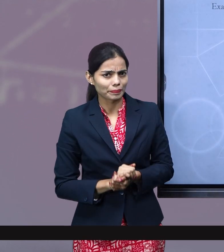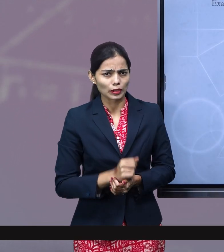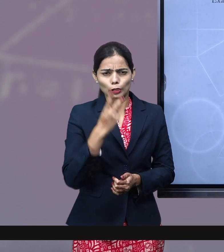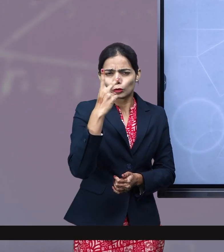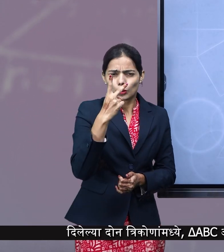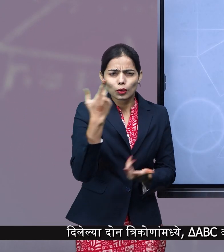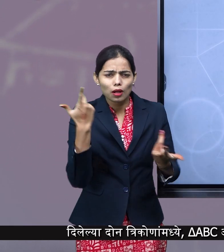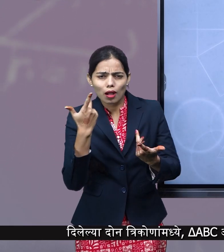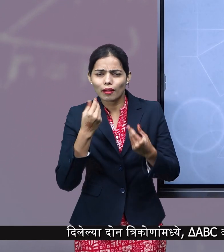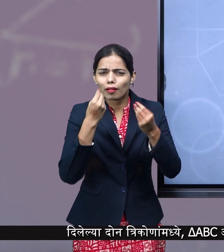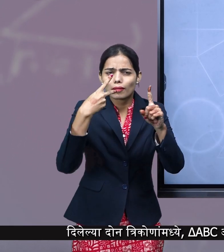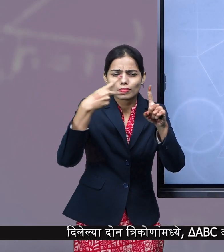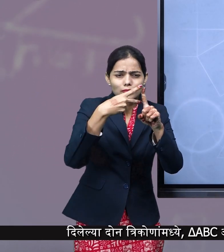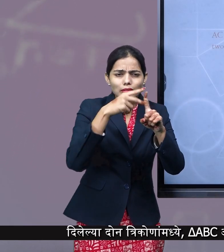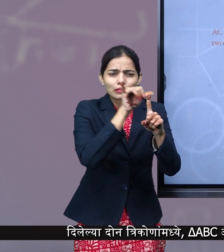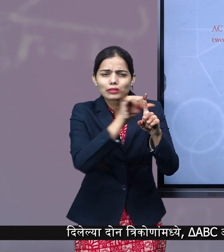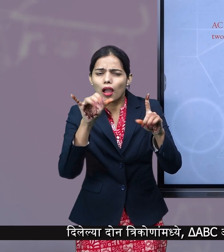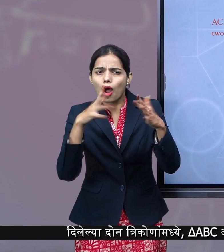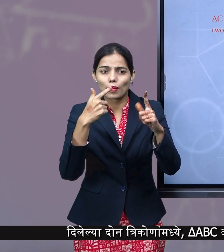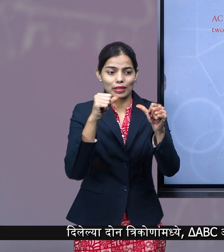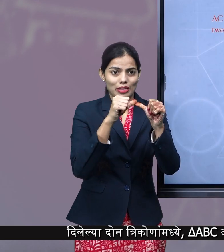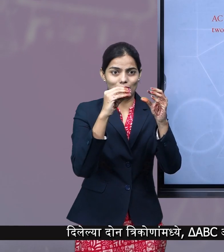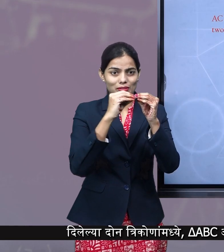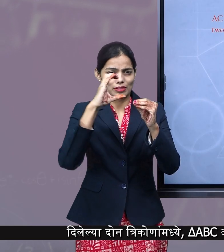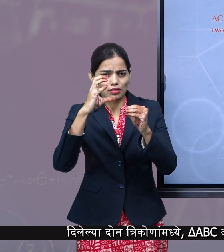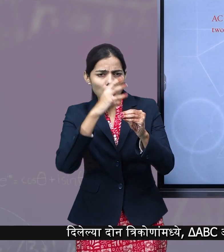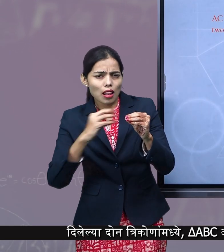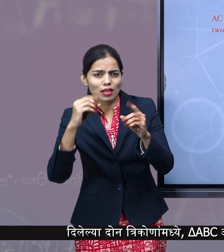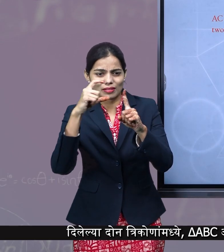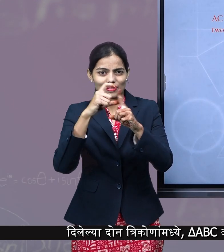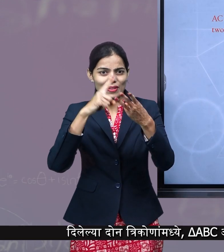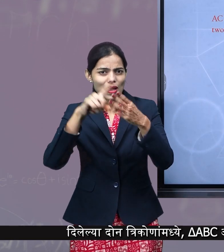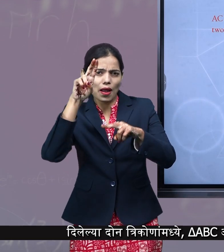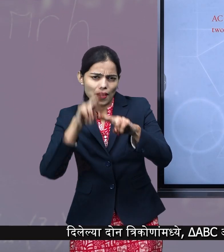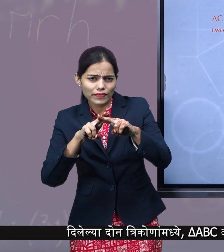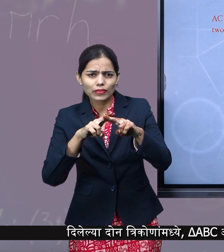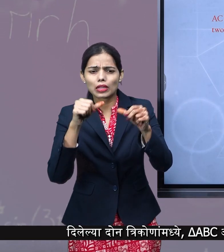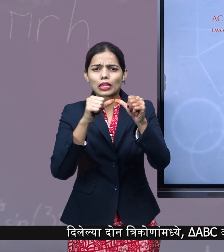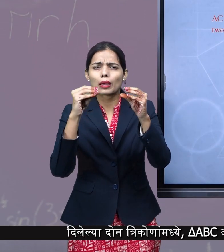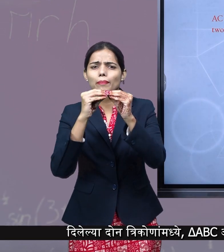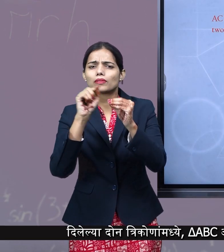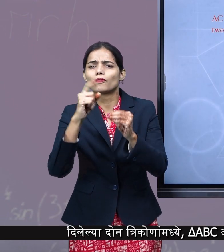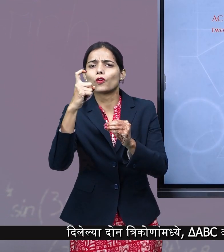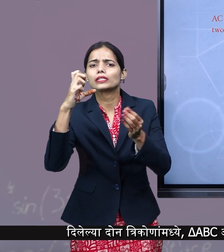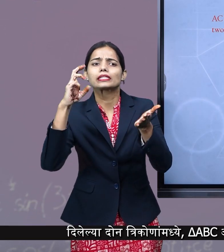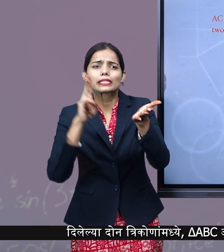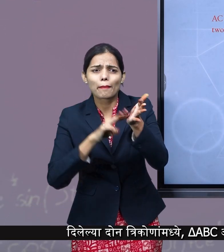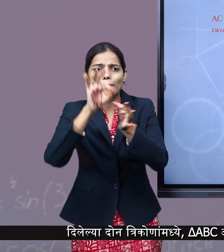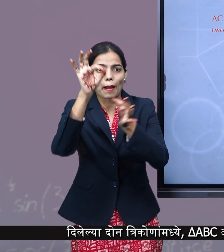उदाहरण, दिलेल्या दोन त्रिकोणांमध्ये ट्रायंगल ABC आणि ट्रायंगल DEF. AB = 9